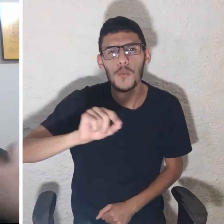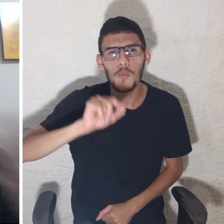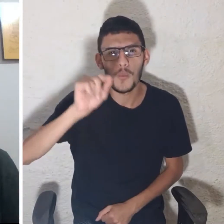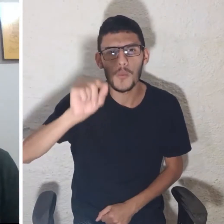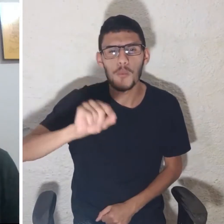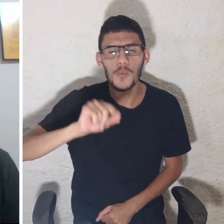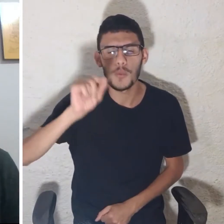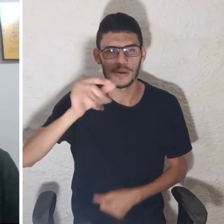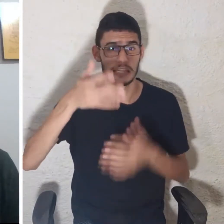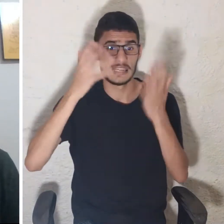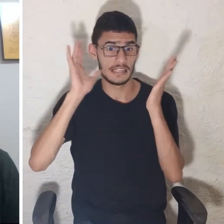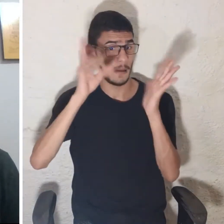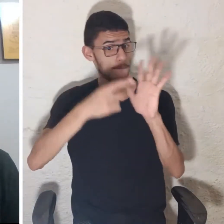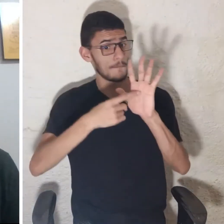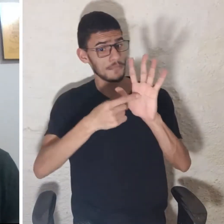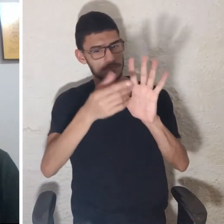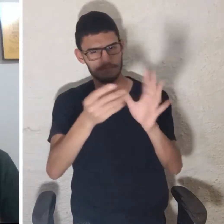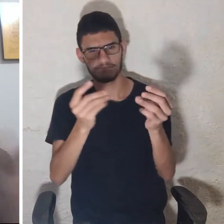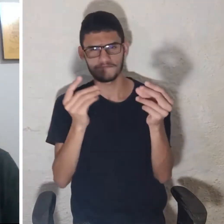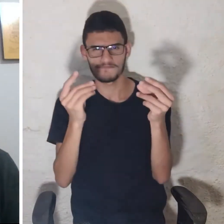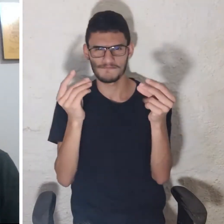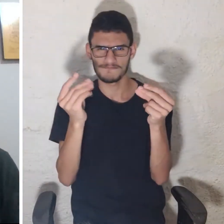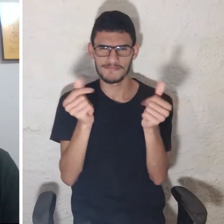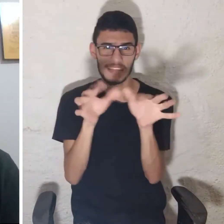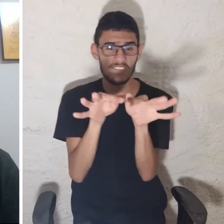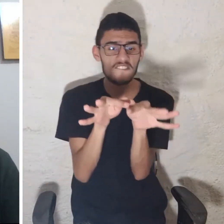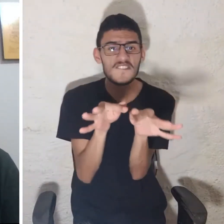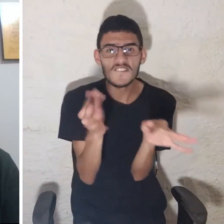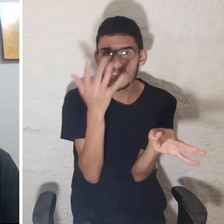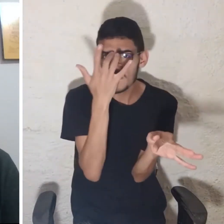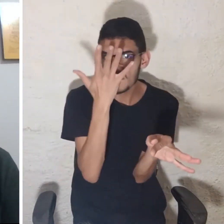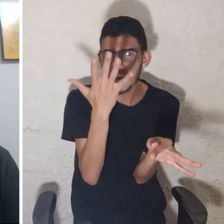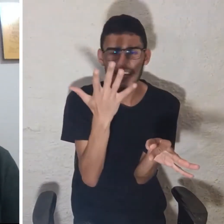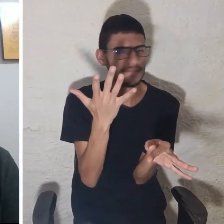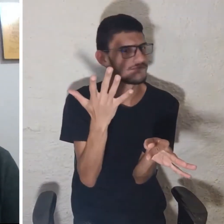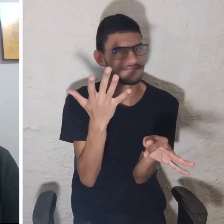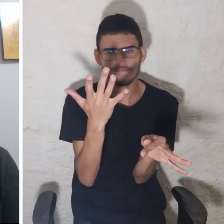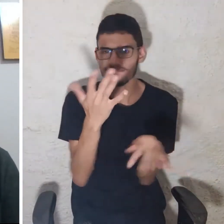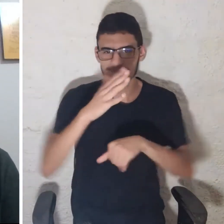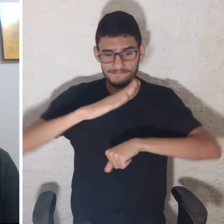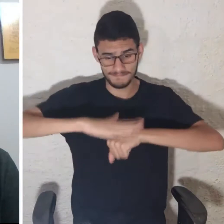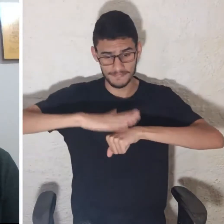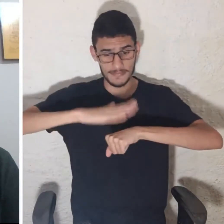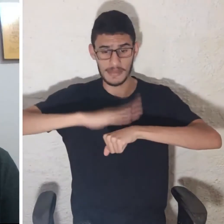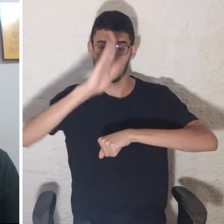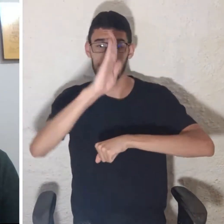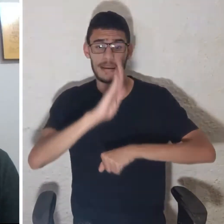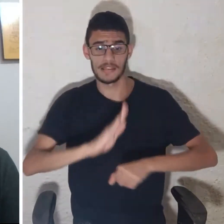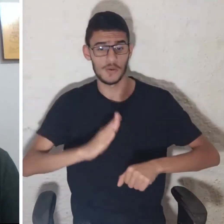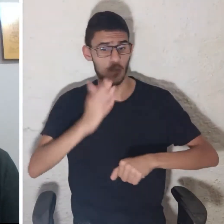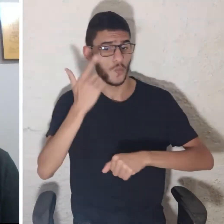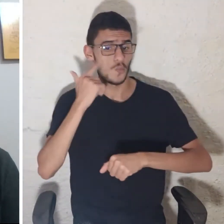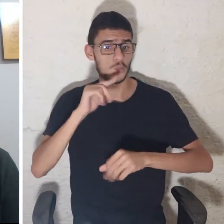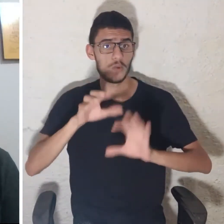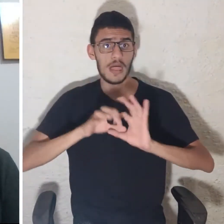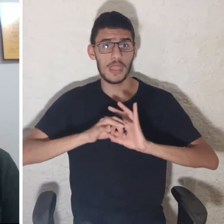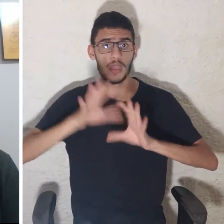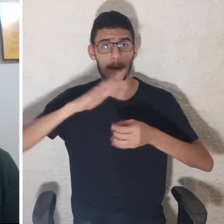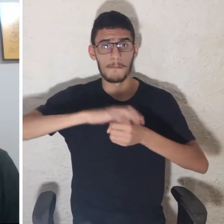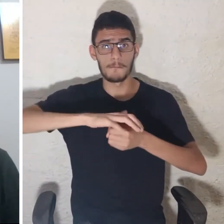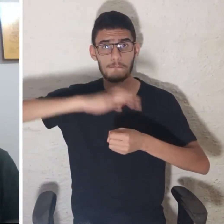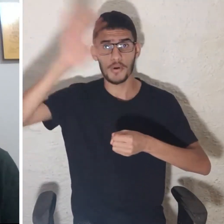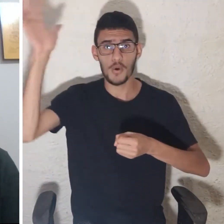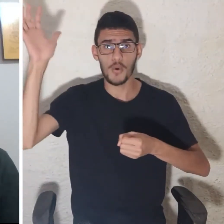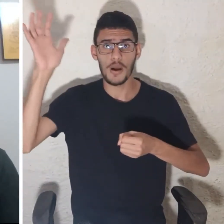foi como está retratado ali, não foi também tão simples assim. Na verdade, a nossa independência, ela